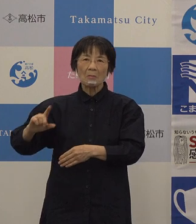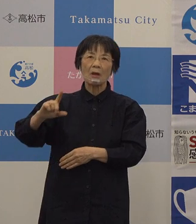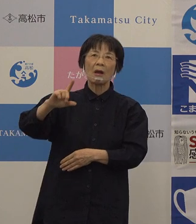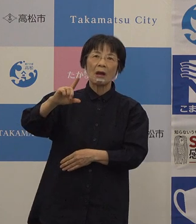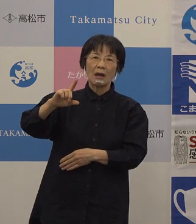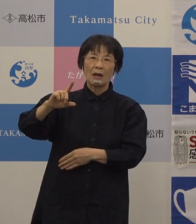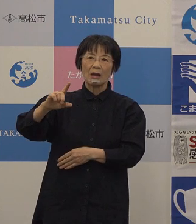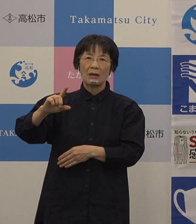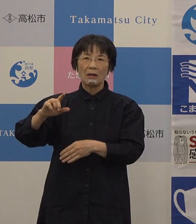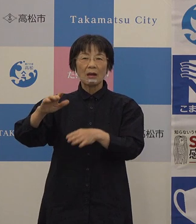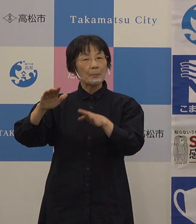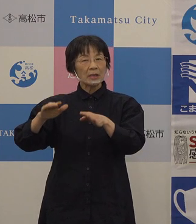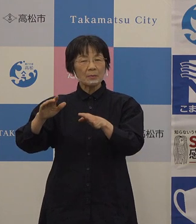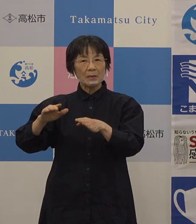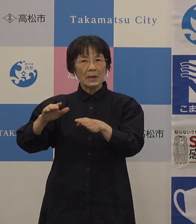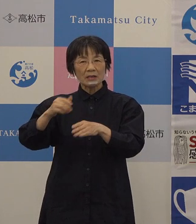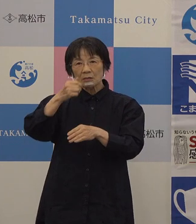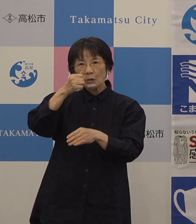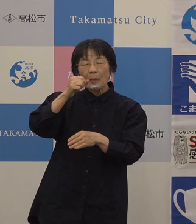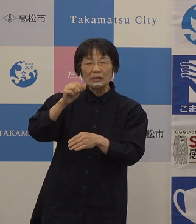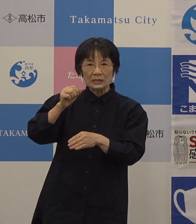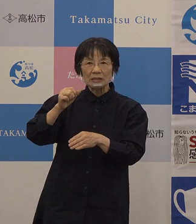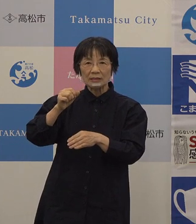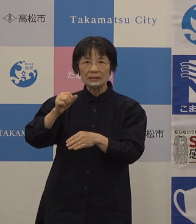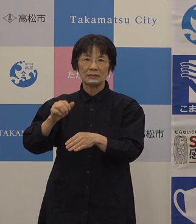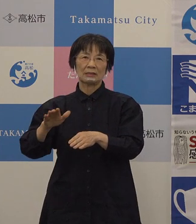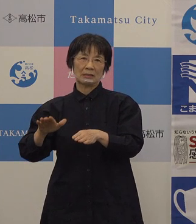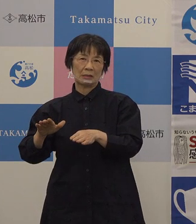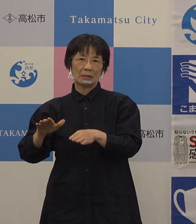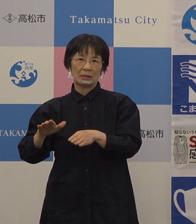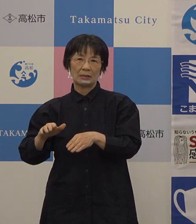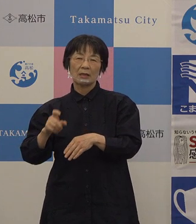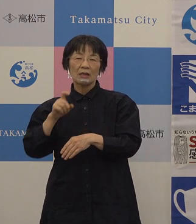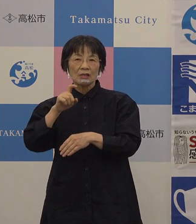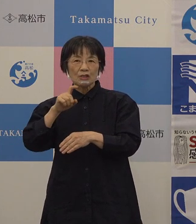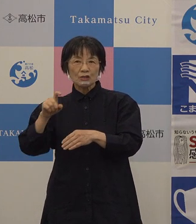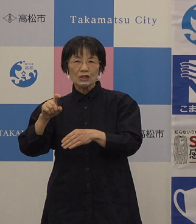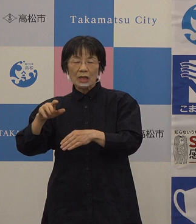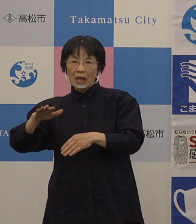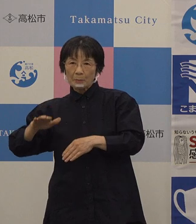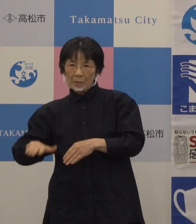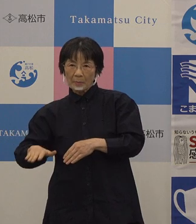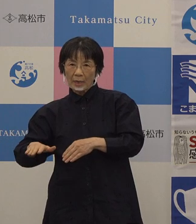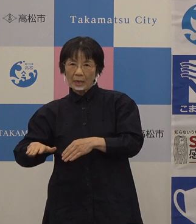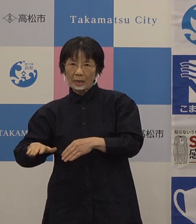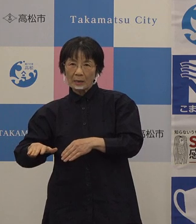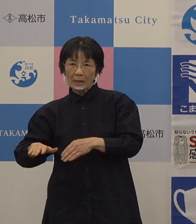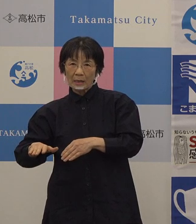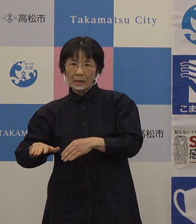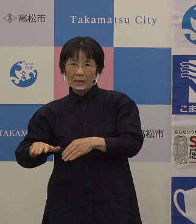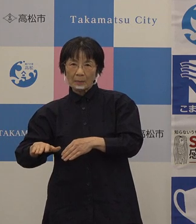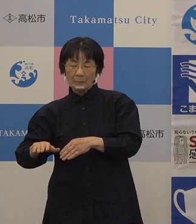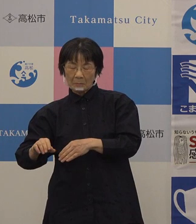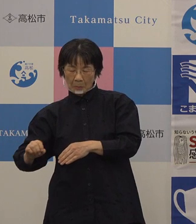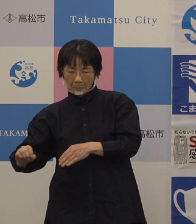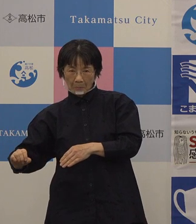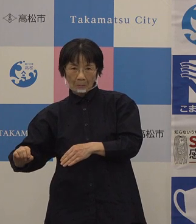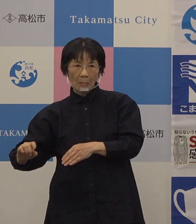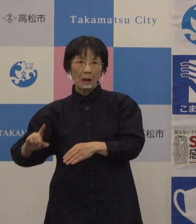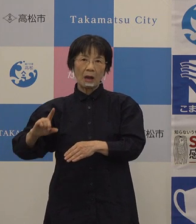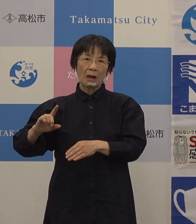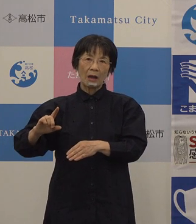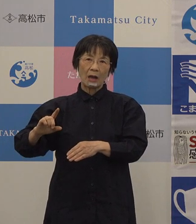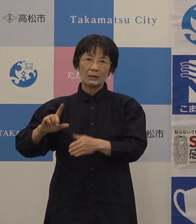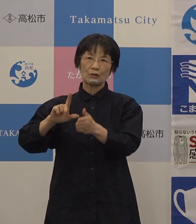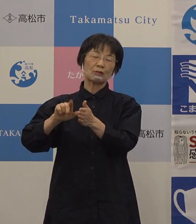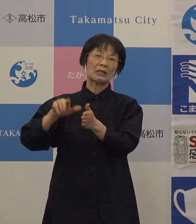ております。まだ今は減っておりますけれどもあと10歳未満も一時すごい10歳未満の方が増えた時期も